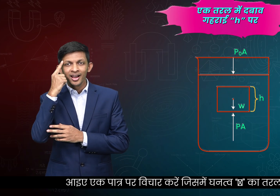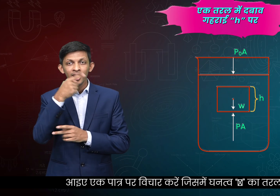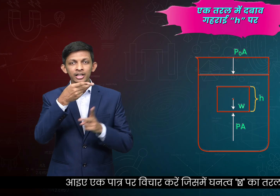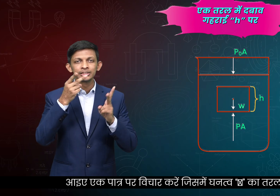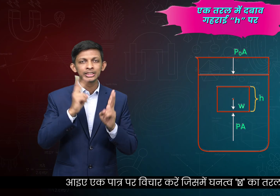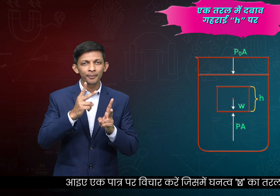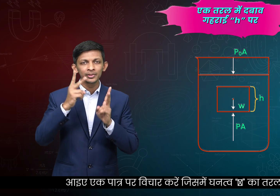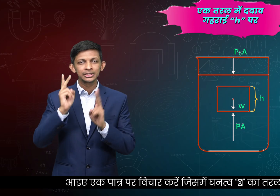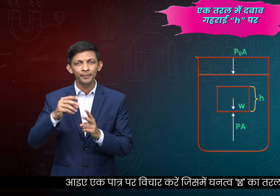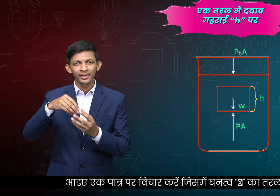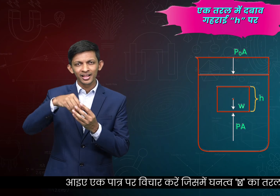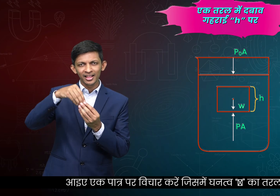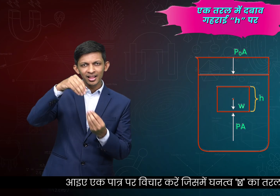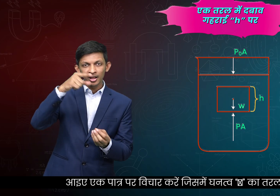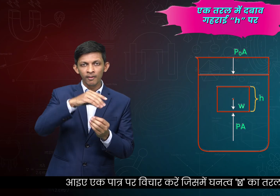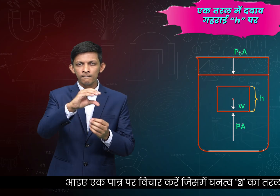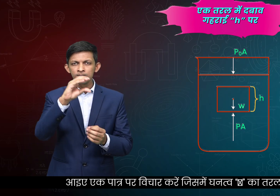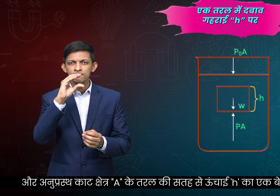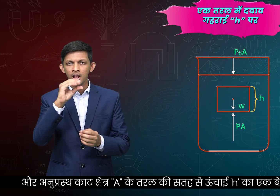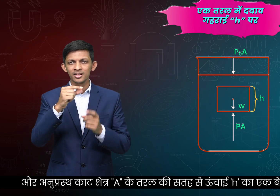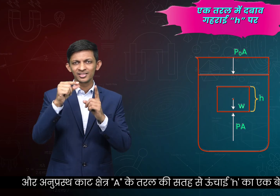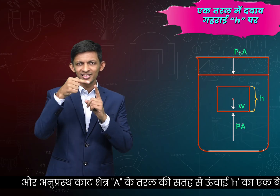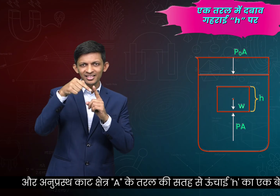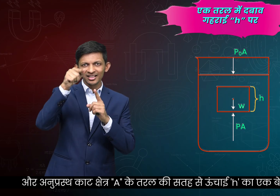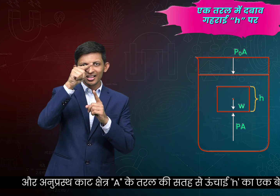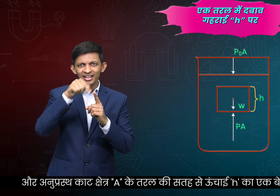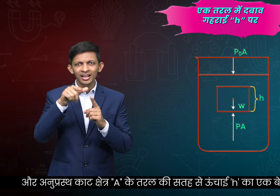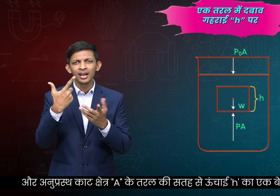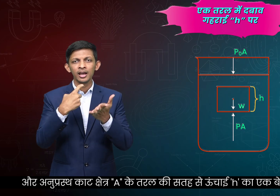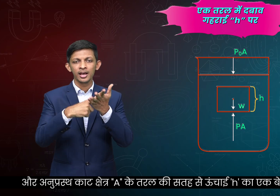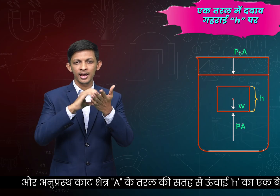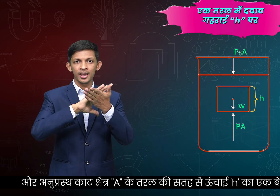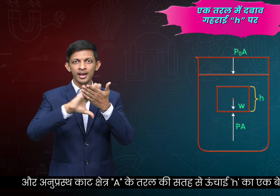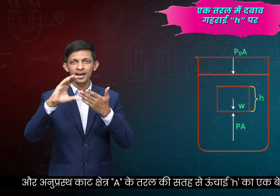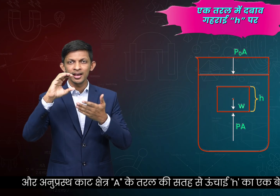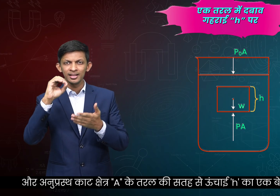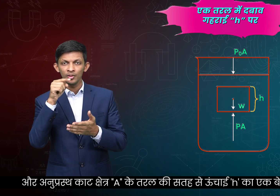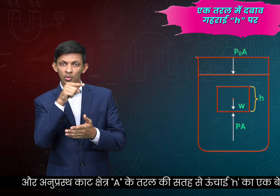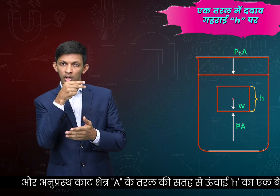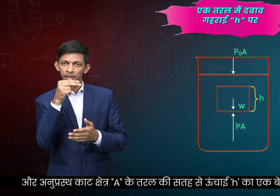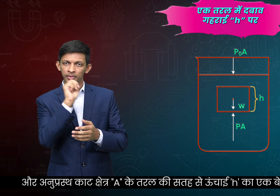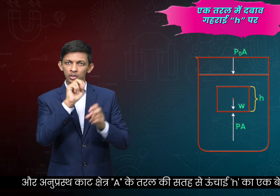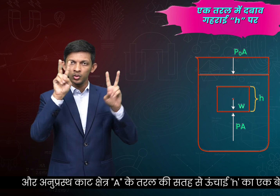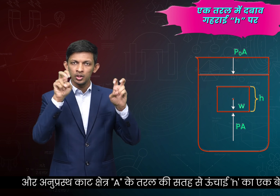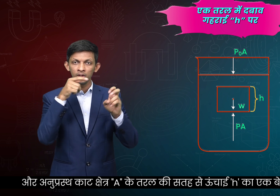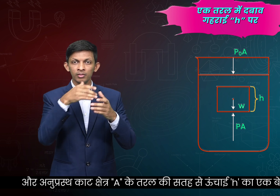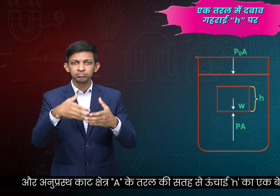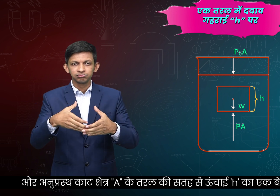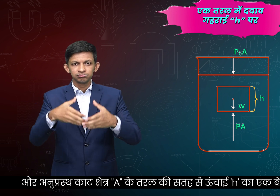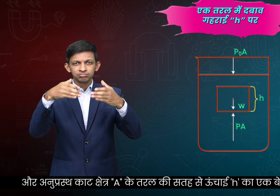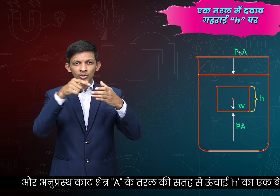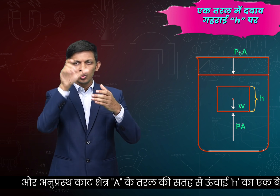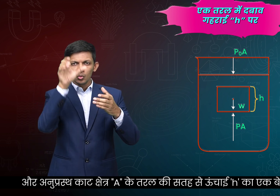विचार करें जिसमें धनत्व P का तरल पदार्थ और अनुप्रस्थ काट क्षेत्र ये के तरल